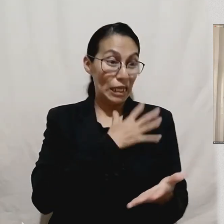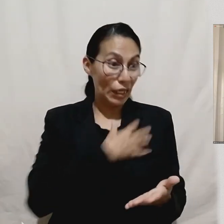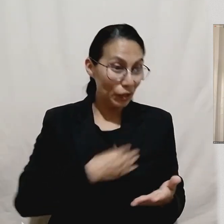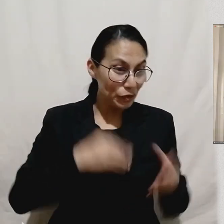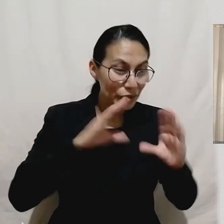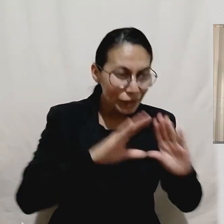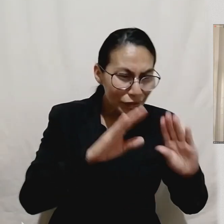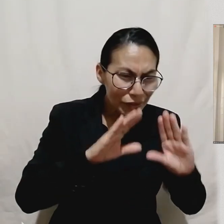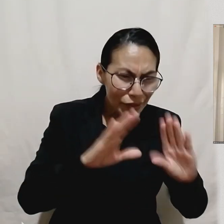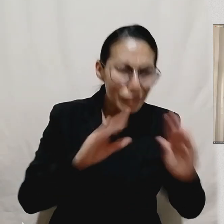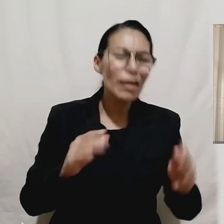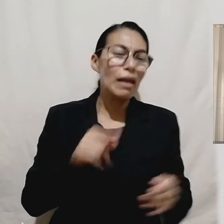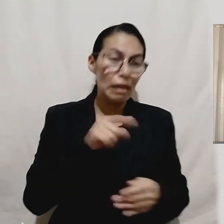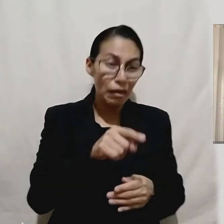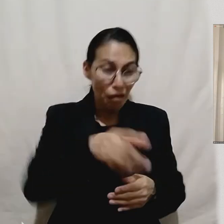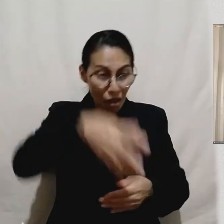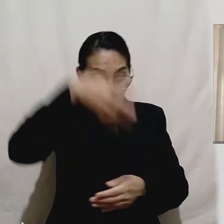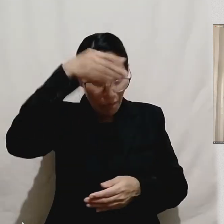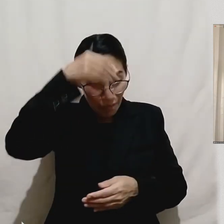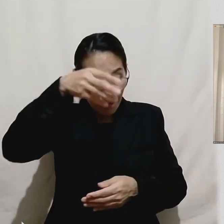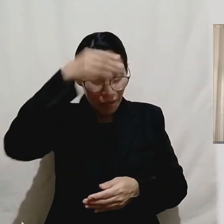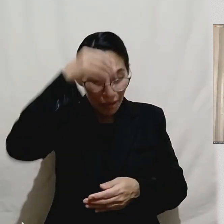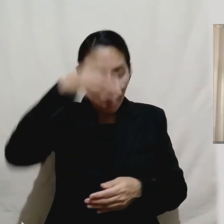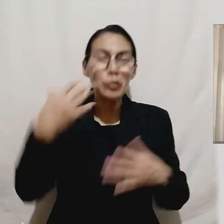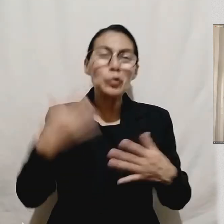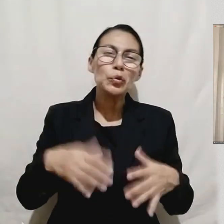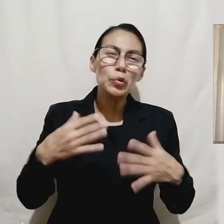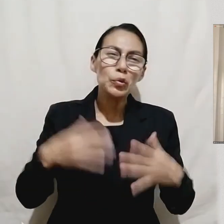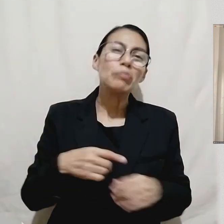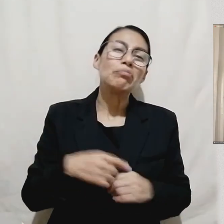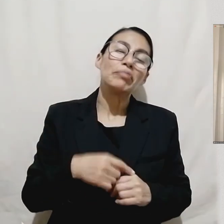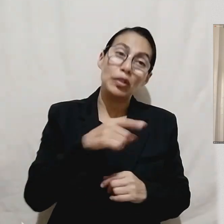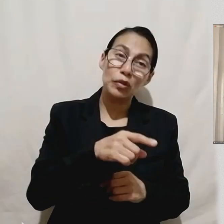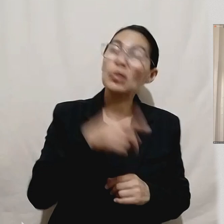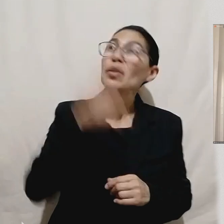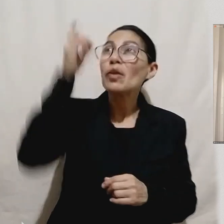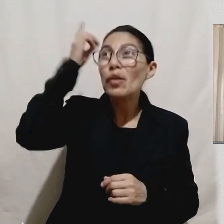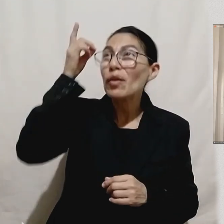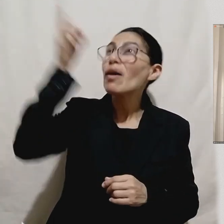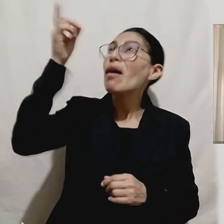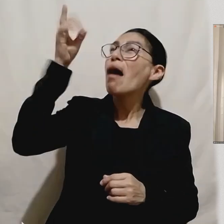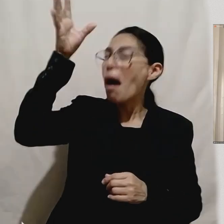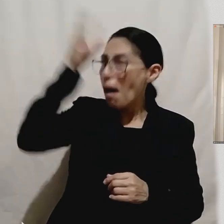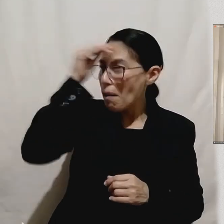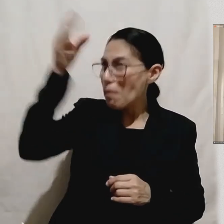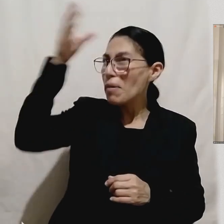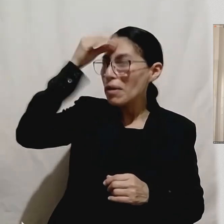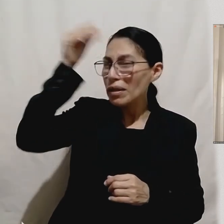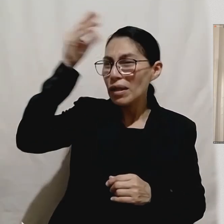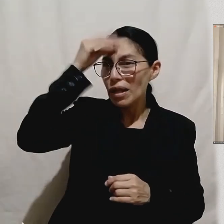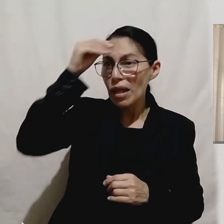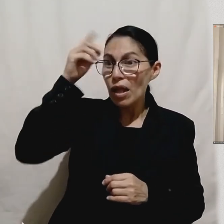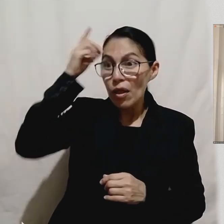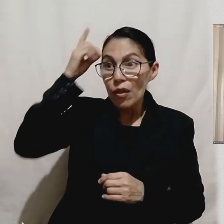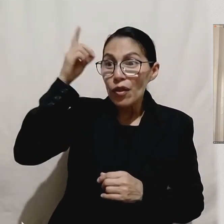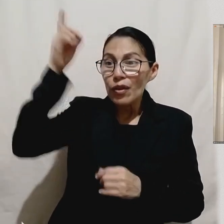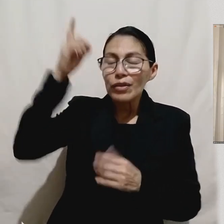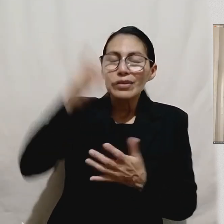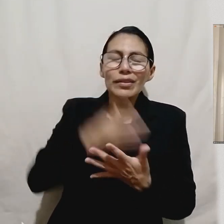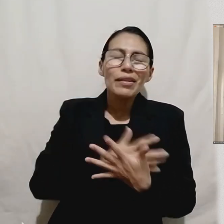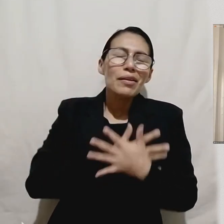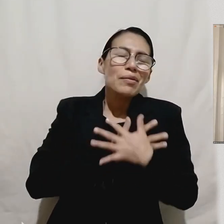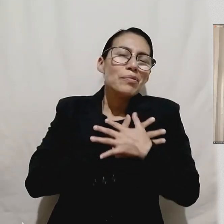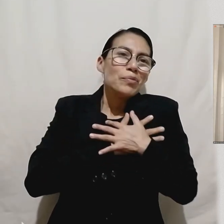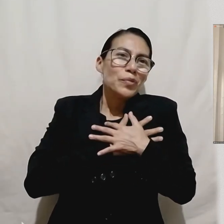con nuestros hijos y ellos lo aprenderán aprenderán del Dios Todopoderoso del